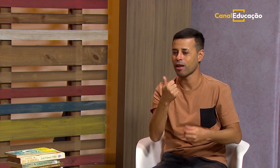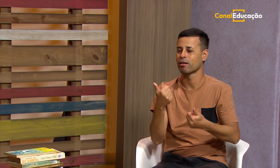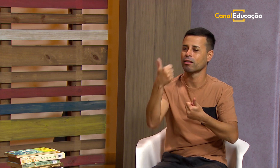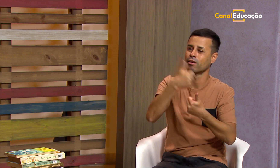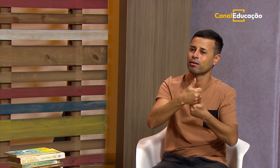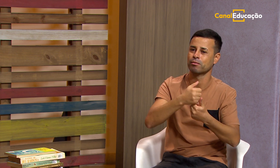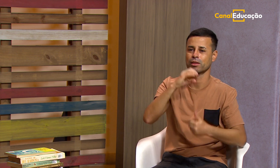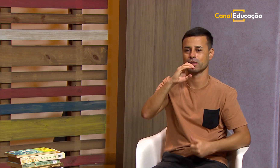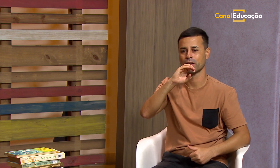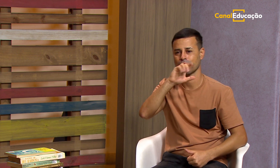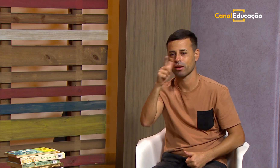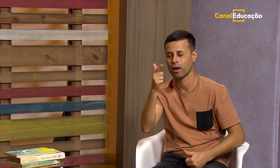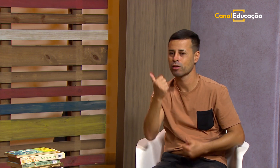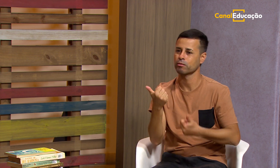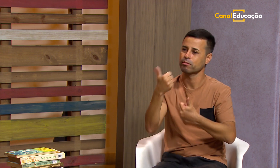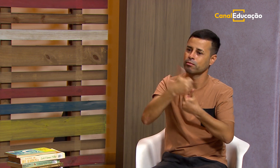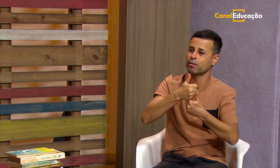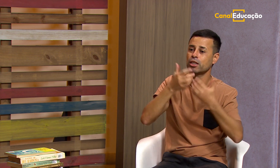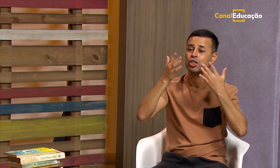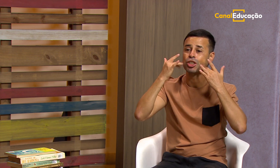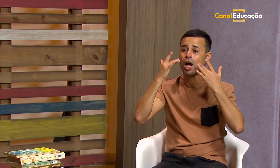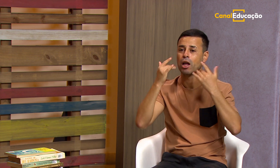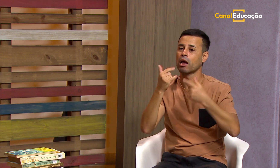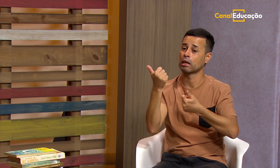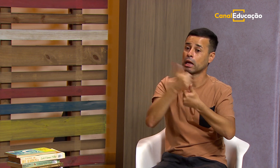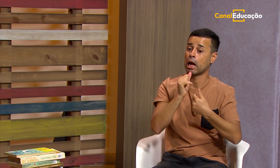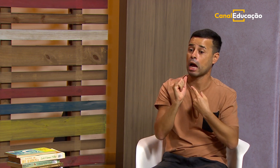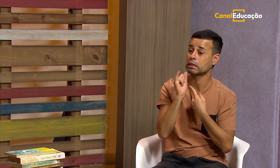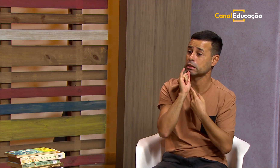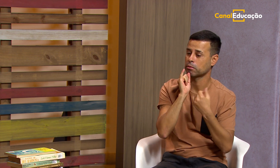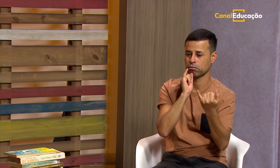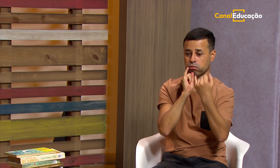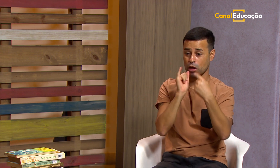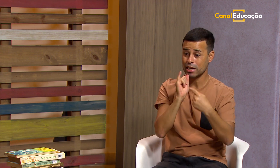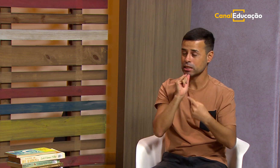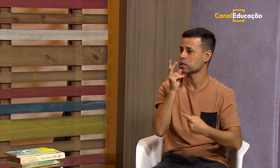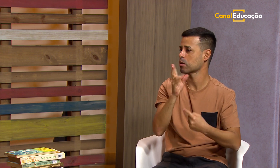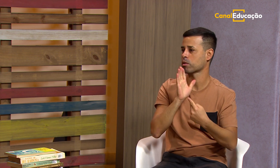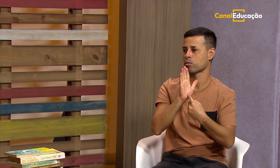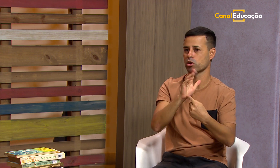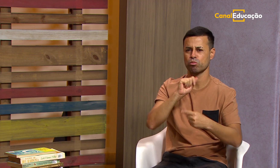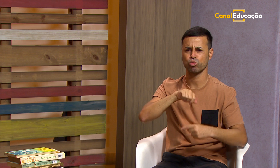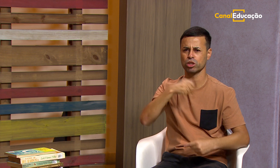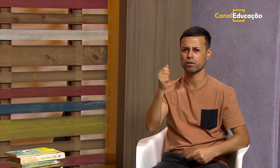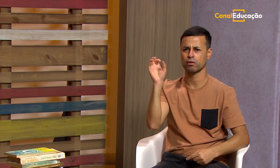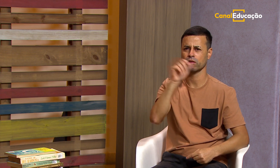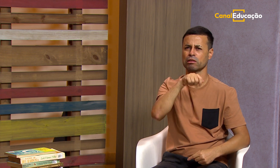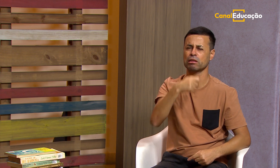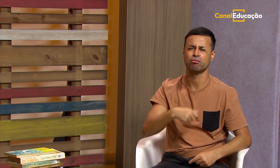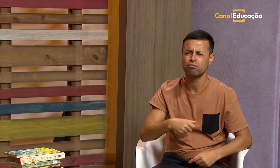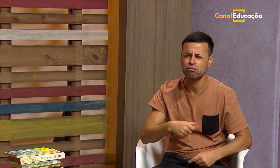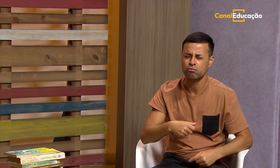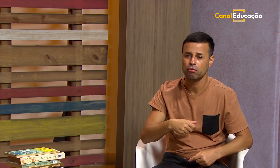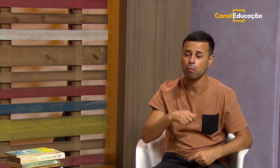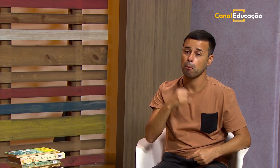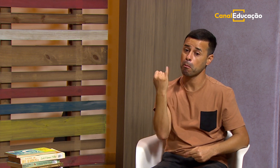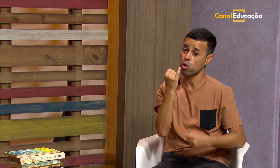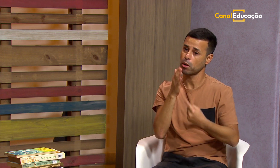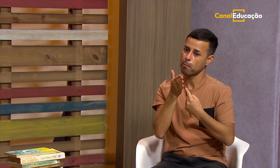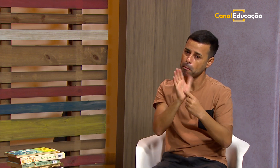caso da falta do sinal em Libras, usava classificadores, linguagem teatral e sempre buscava contextualizar através